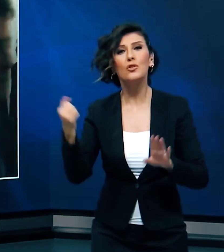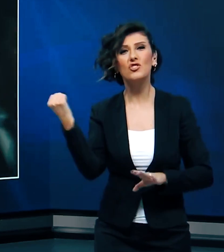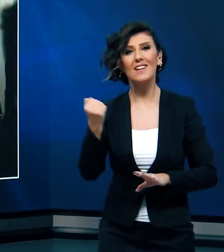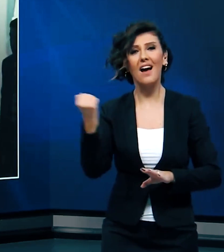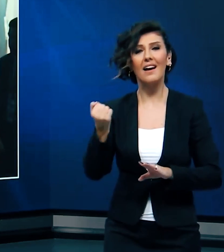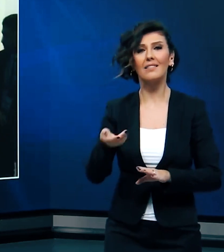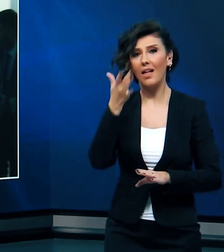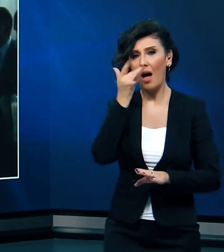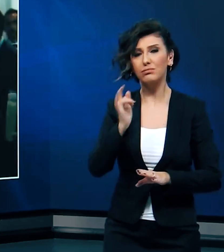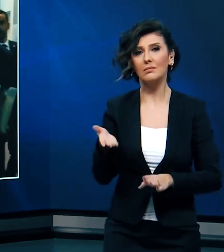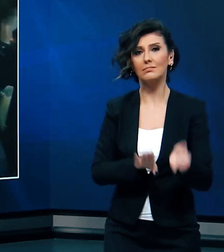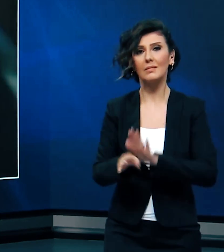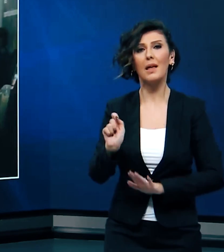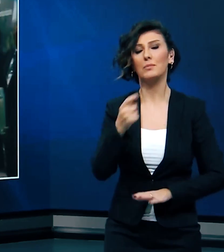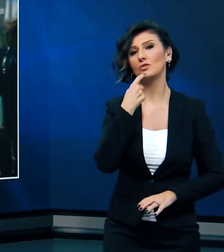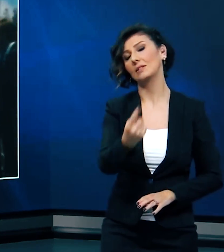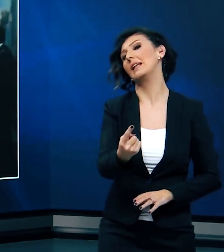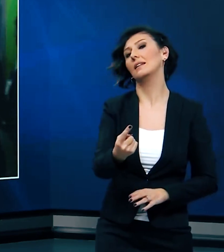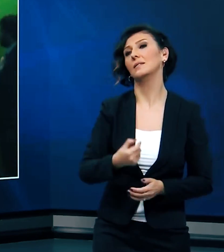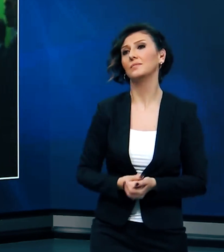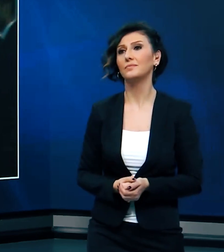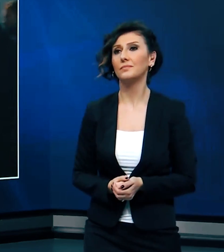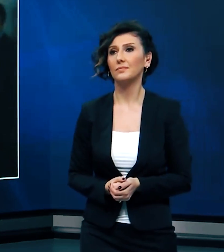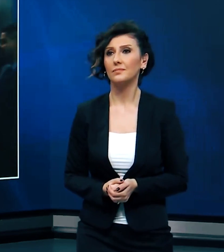örtbas edilecekti dedi.